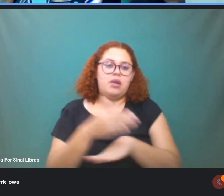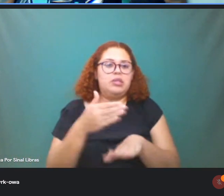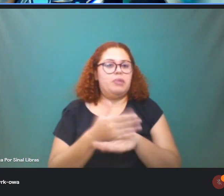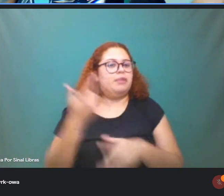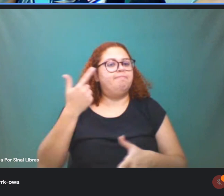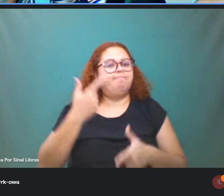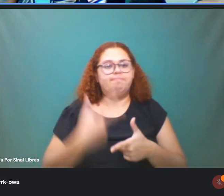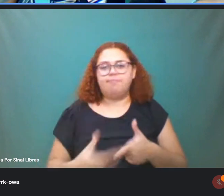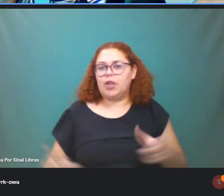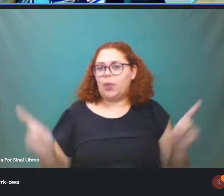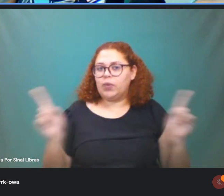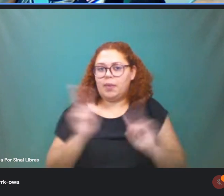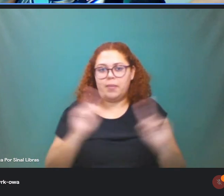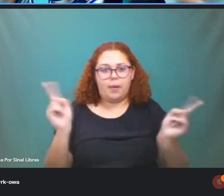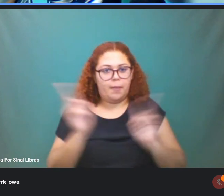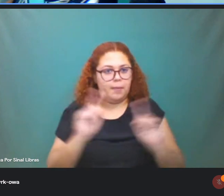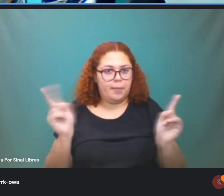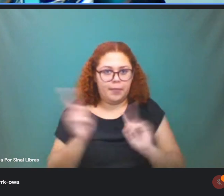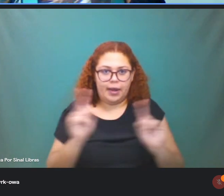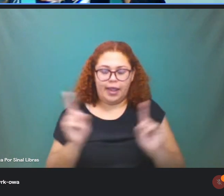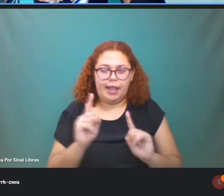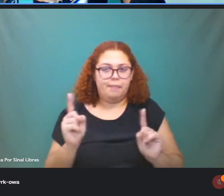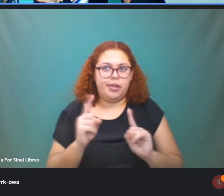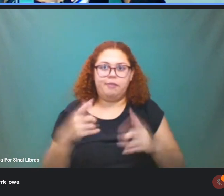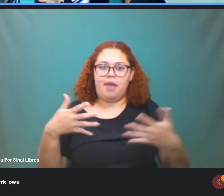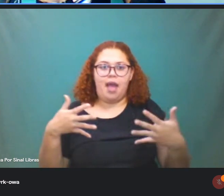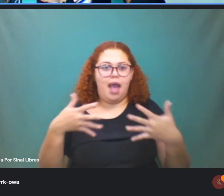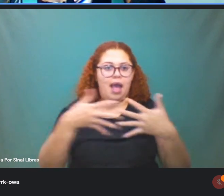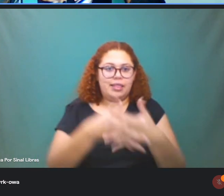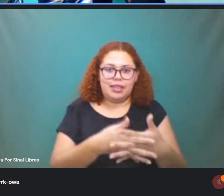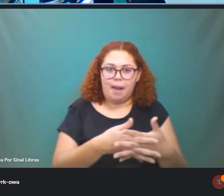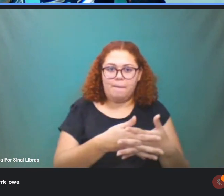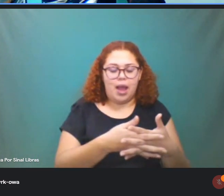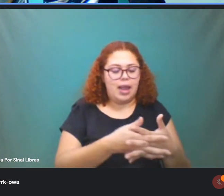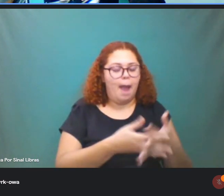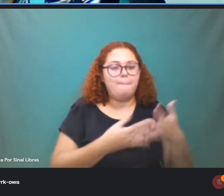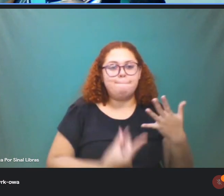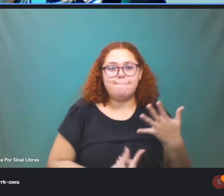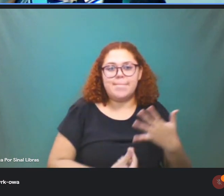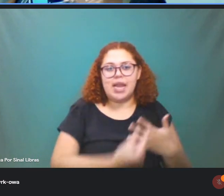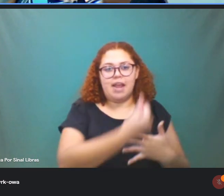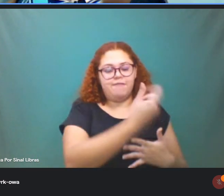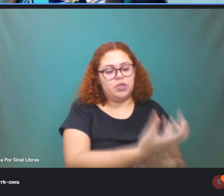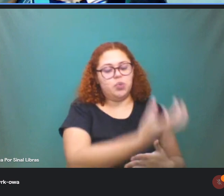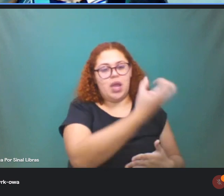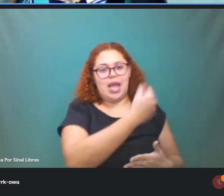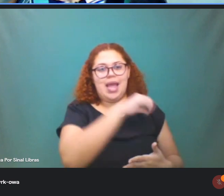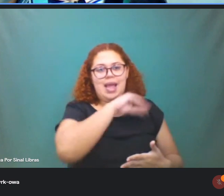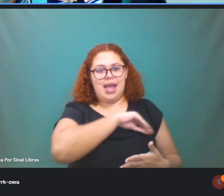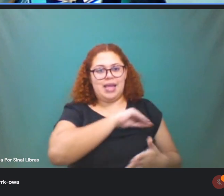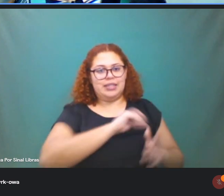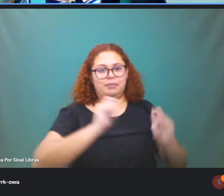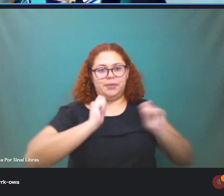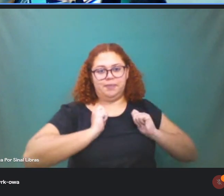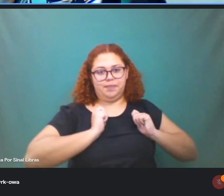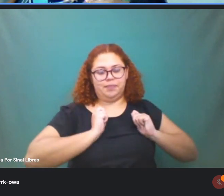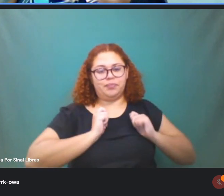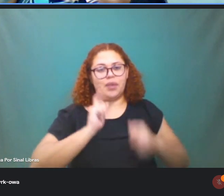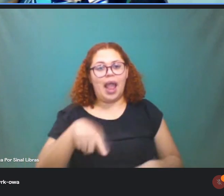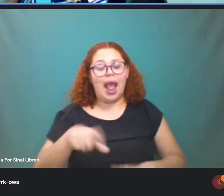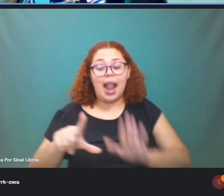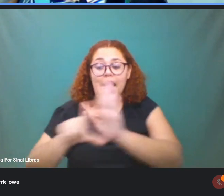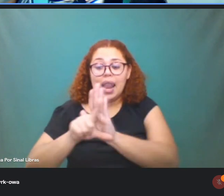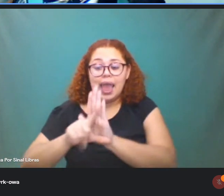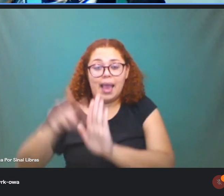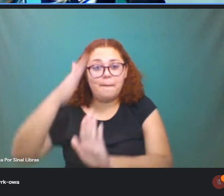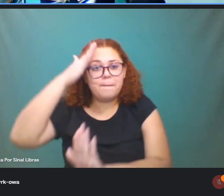ao recurso que vocês recebem como aposentado, a participar da Paulo Gustavo. A Paulo Gustavo são para os artistas da cultura,